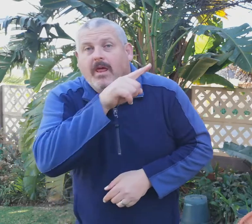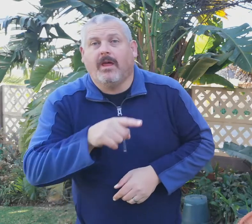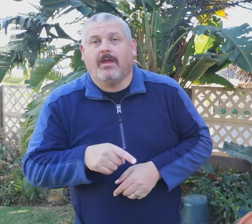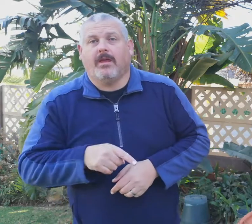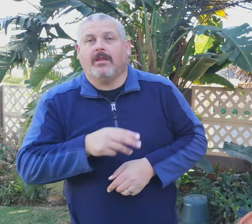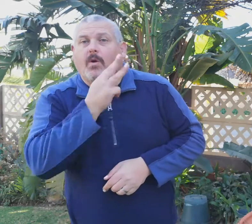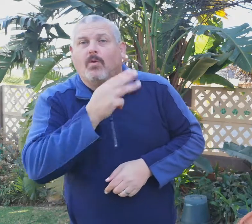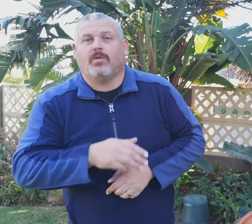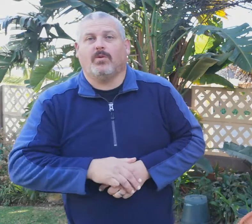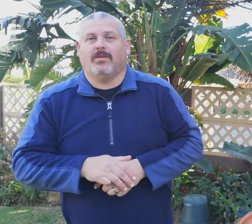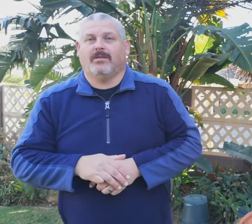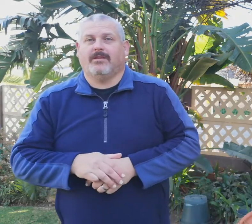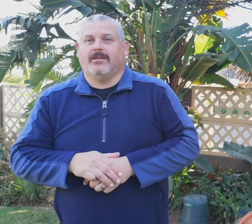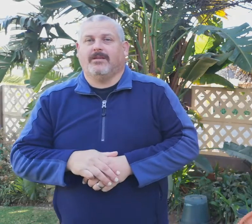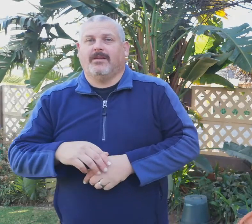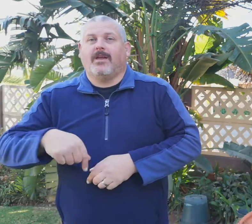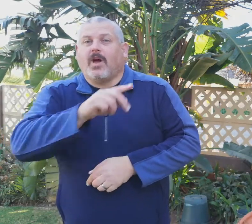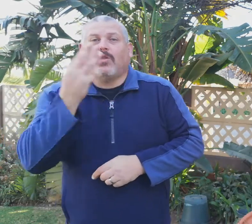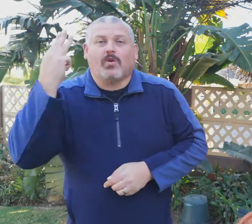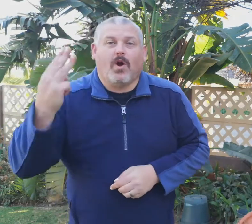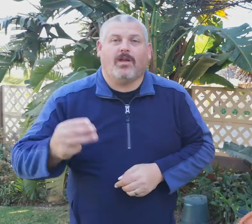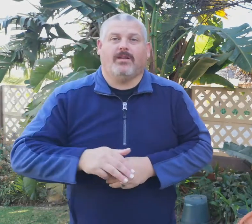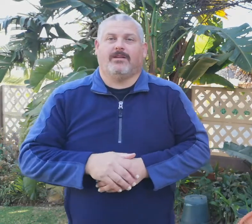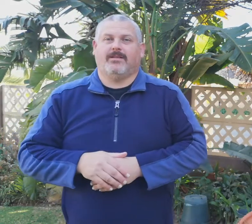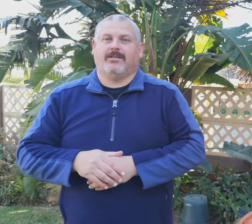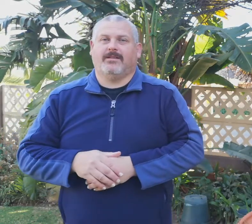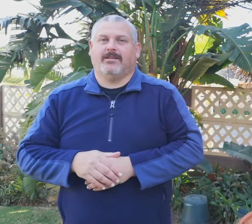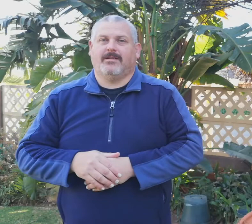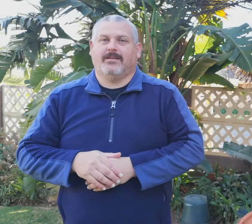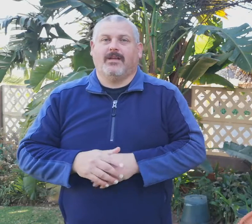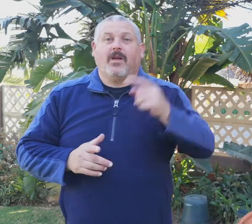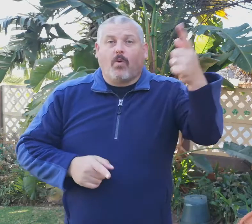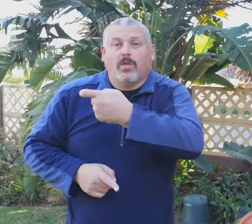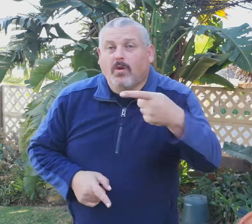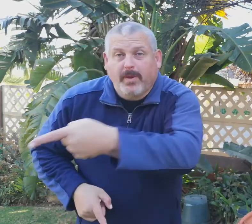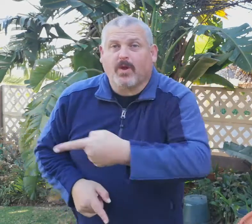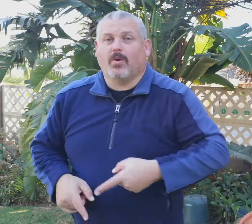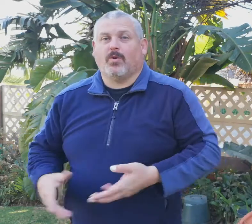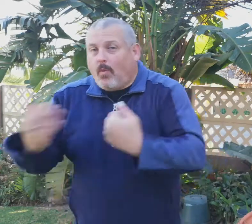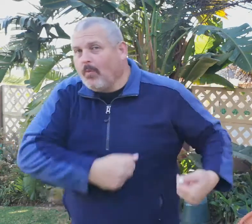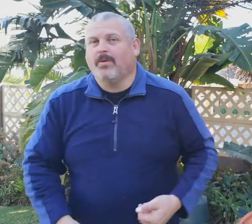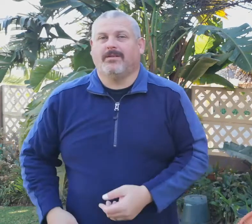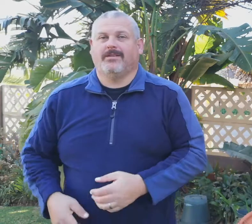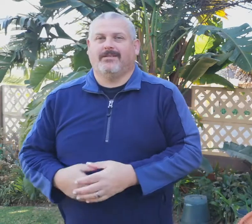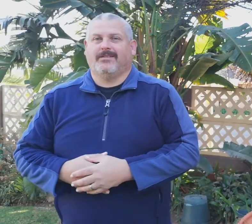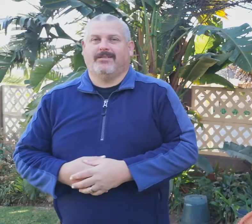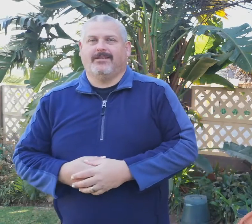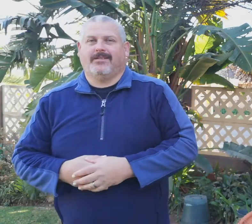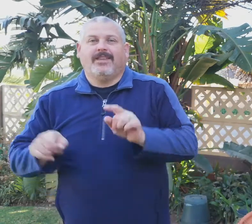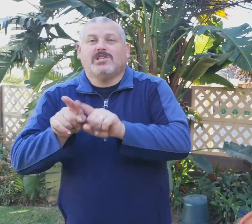gaan na God toe. Jou toe klaar. God roep jou, kom.